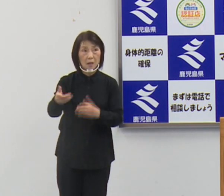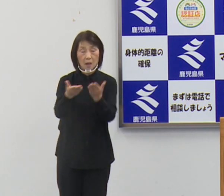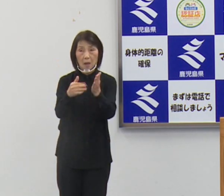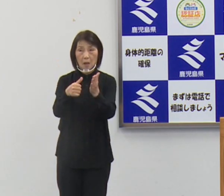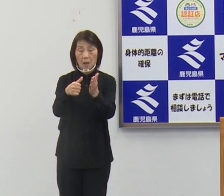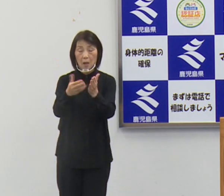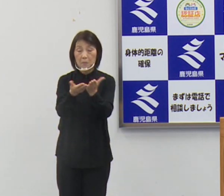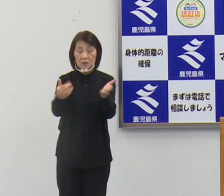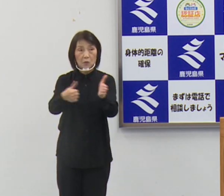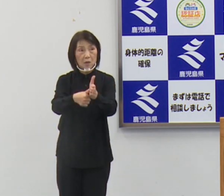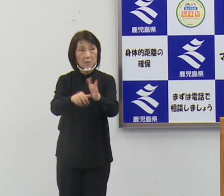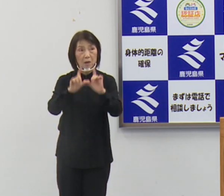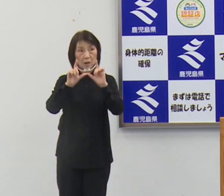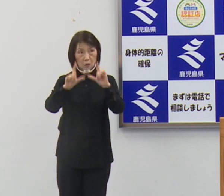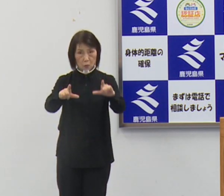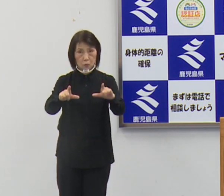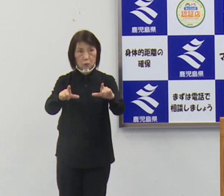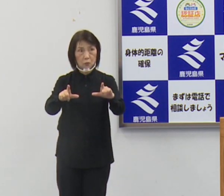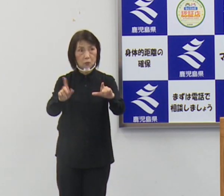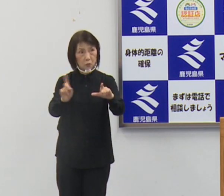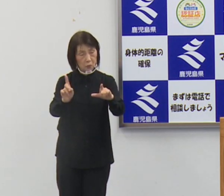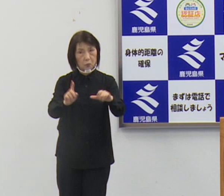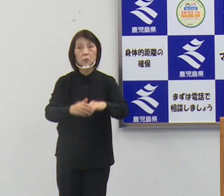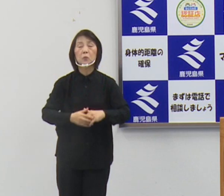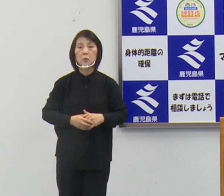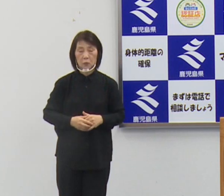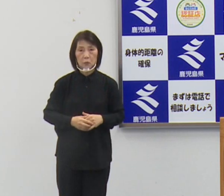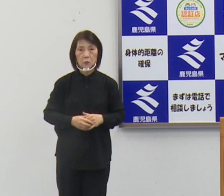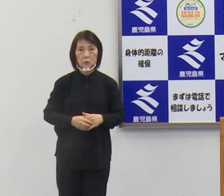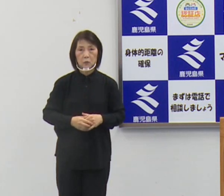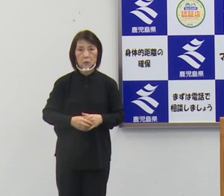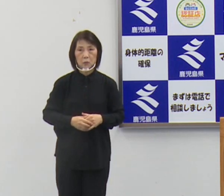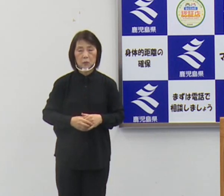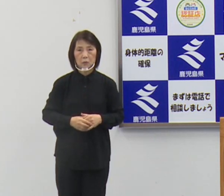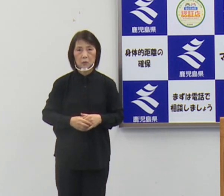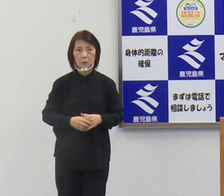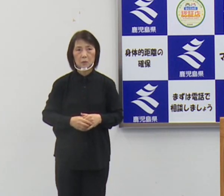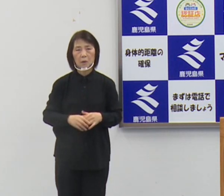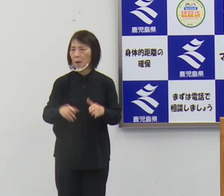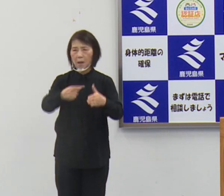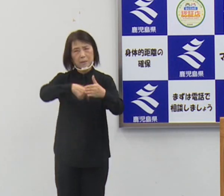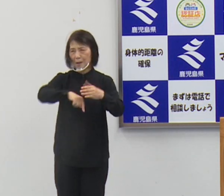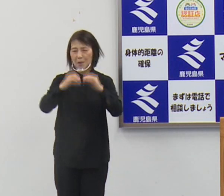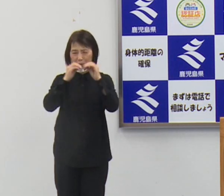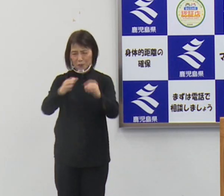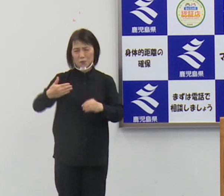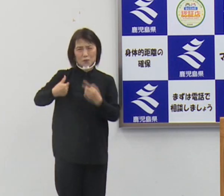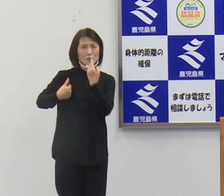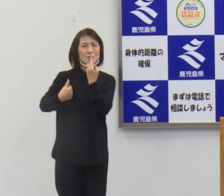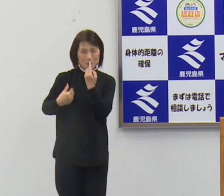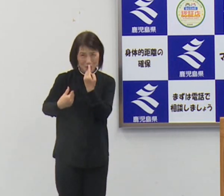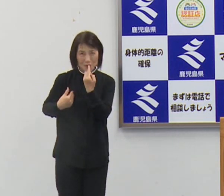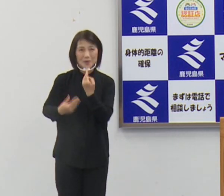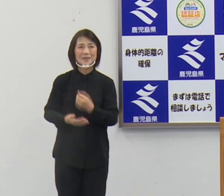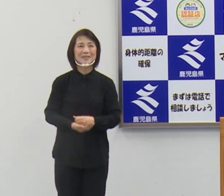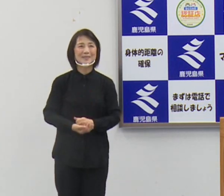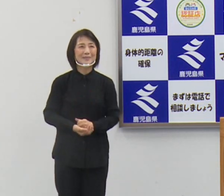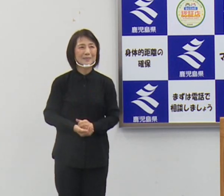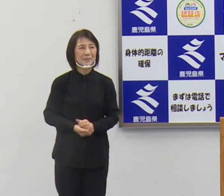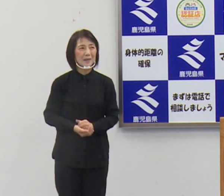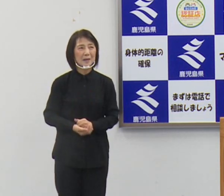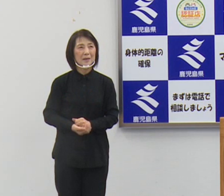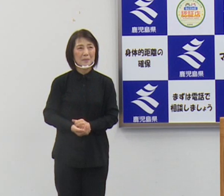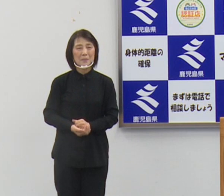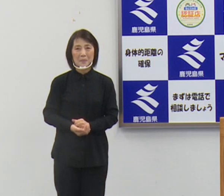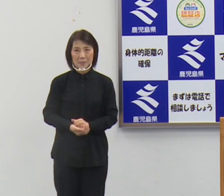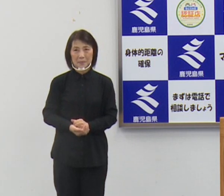ども、具体的にはどのようなことをしているんでしょうか。 今日までだったので、ちょっとまだ中身は私は聞いていないんですけれども、はい、 後の方がいいですか